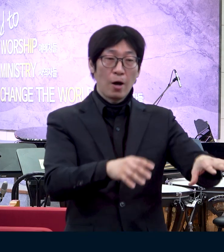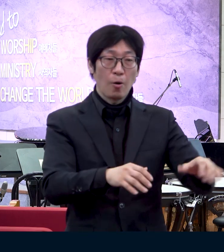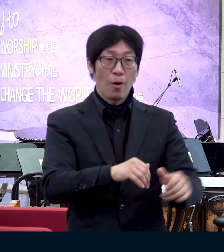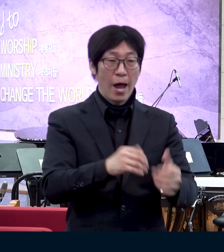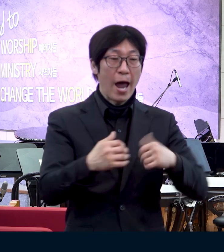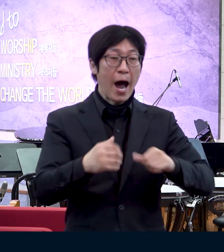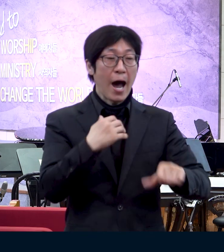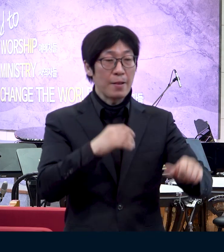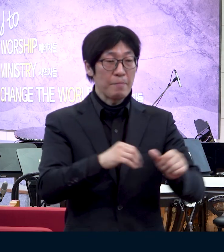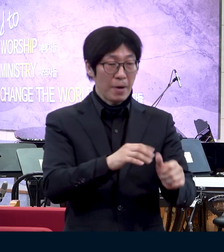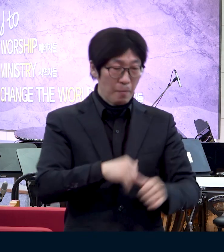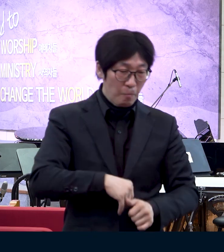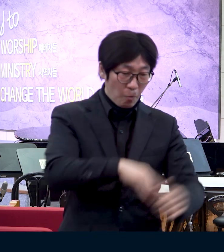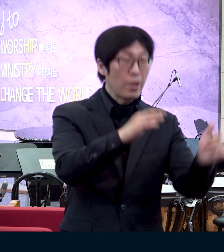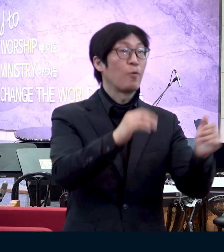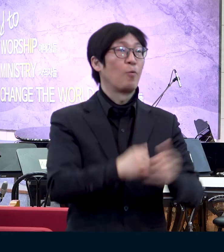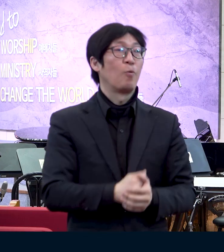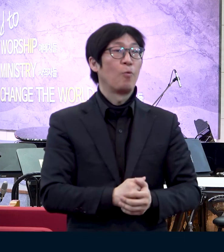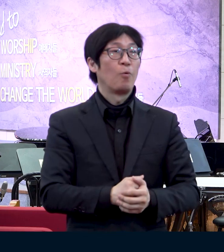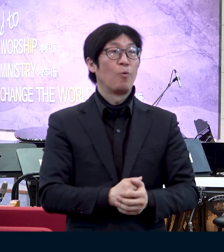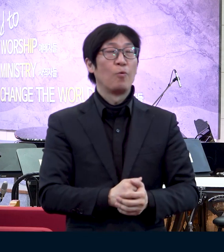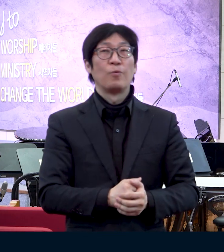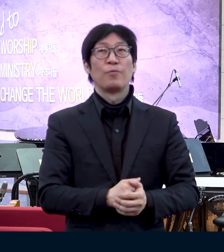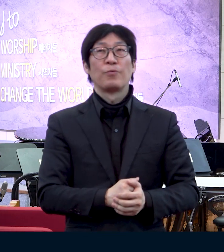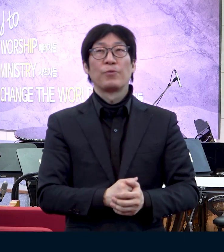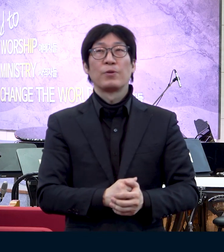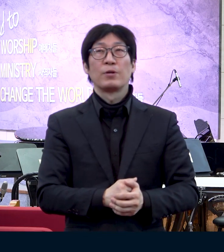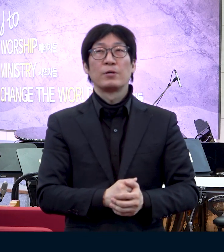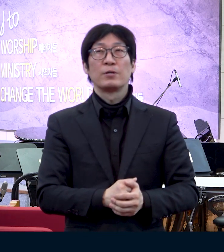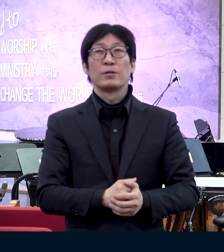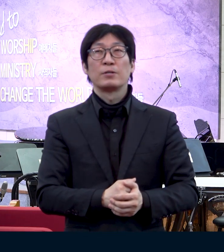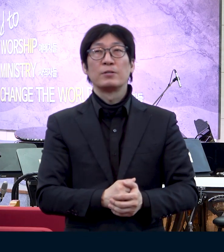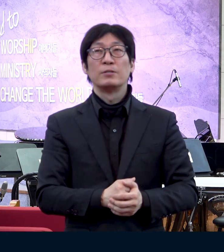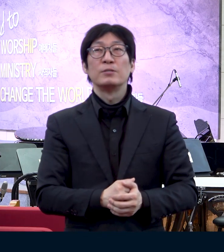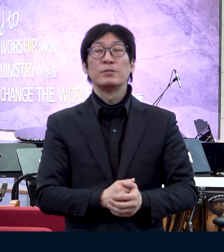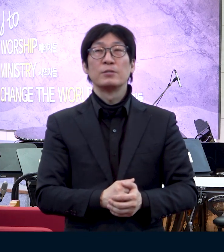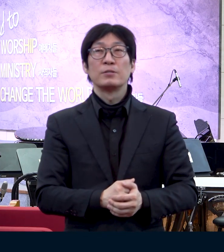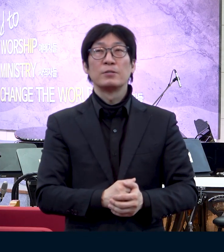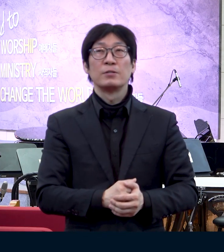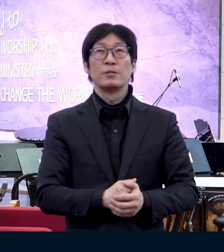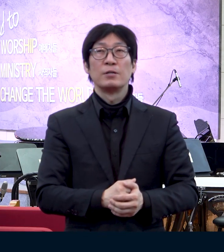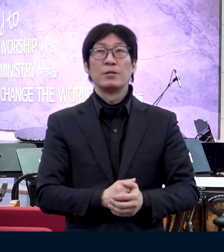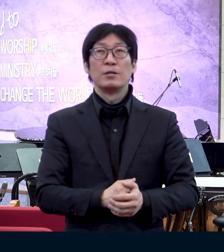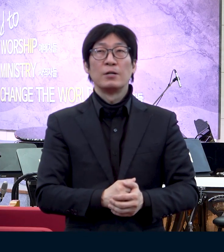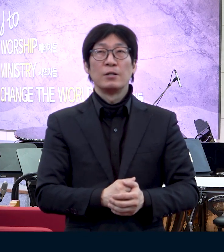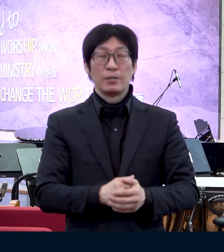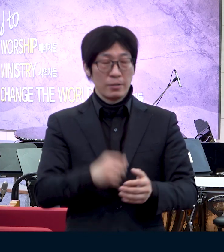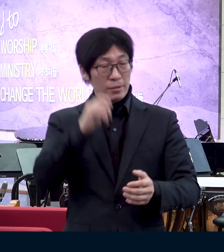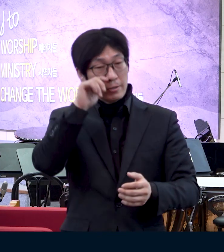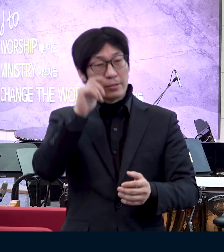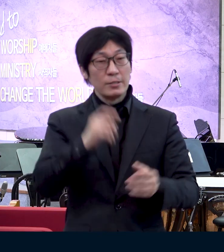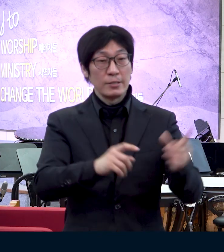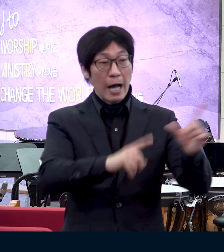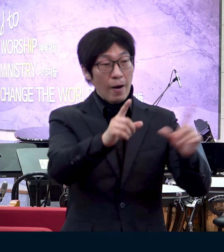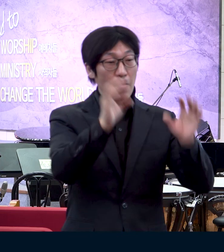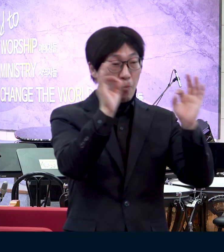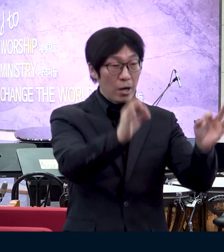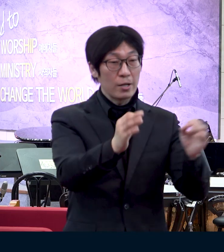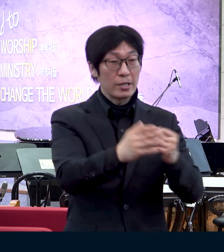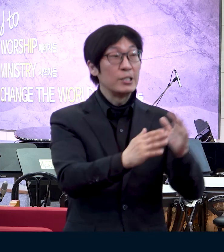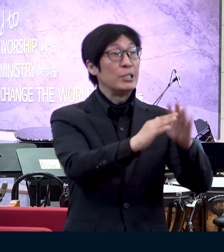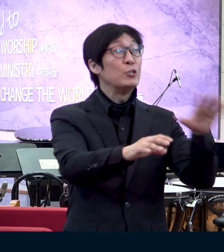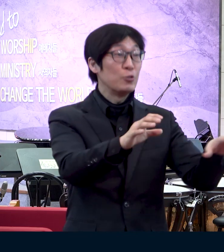먹을 게 없으면 자기도 가족을 떠나서 멀리 보내질까 봐 그게 겁이 나서 그래서 소세지를 훔쳤다는